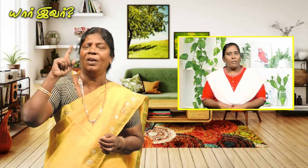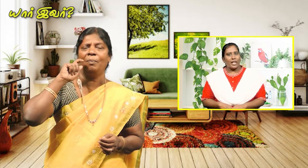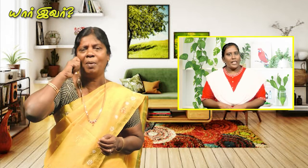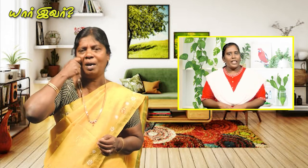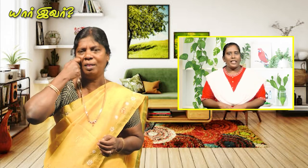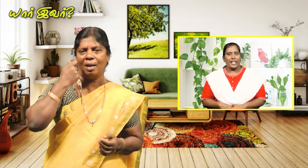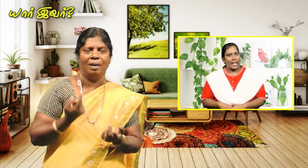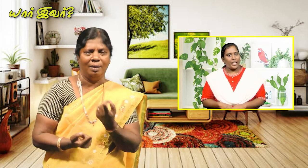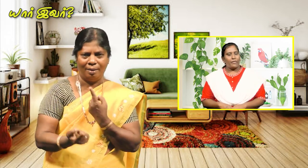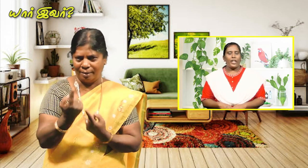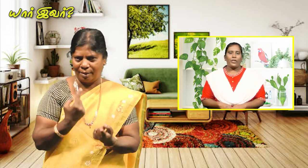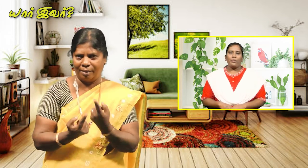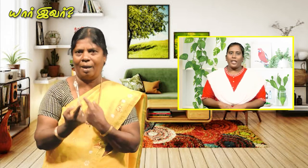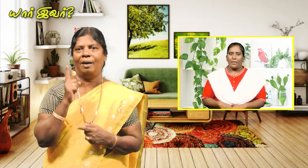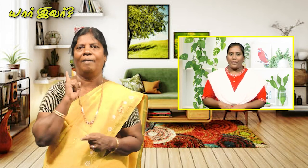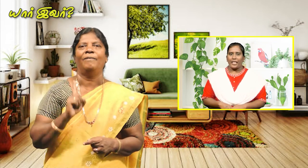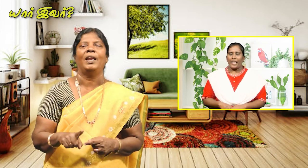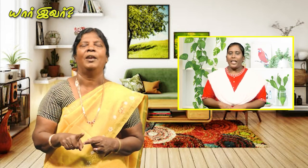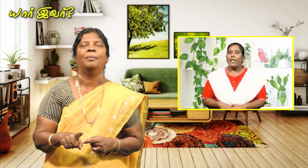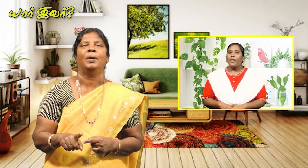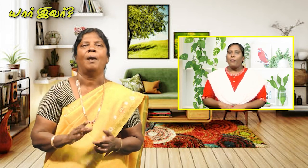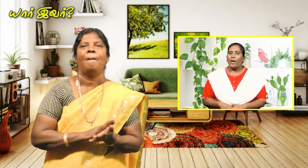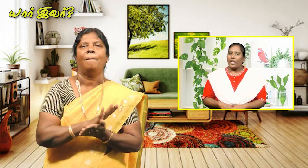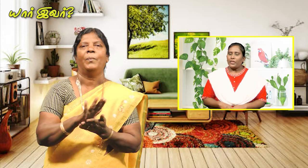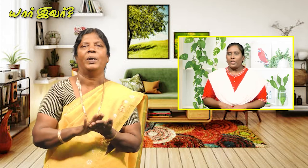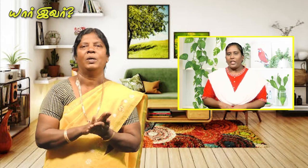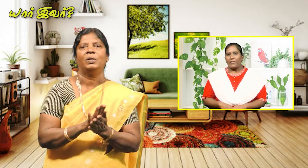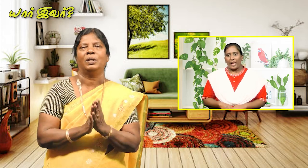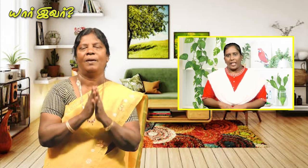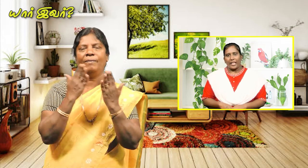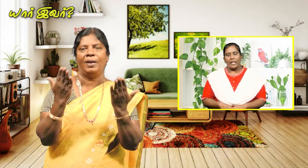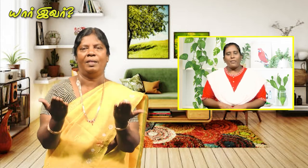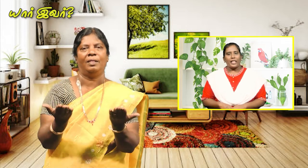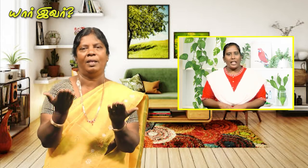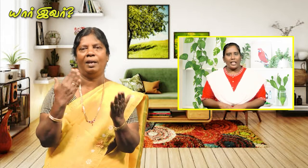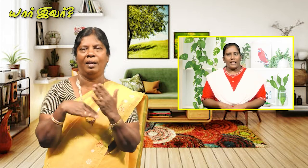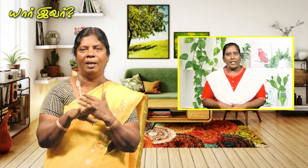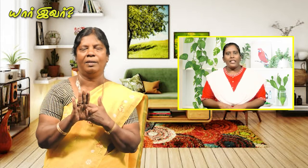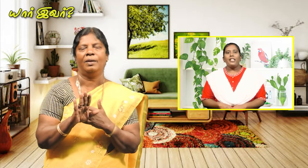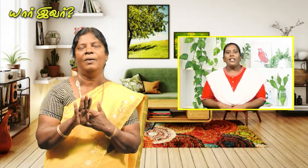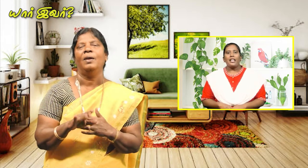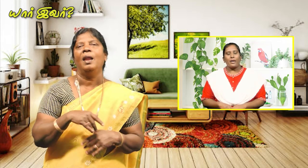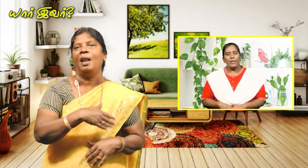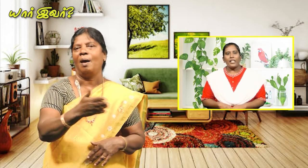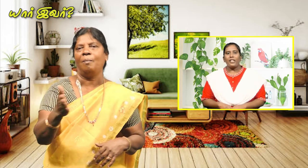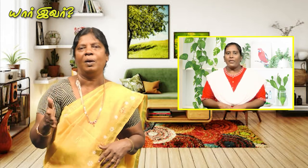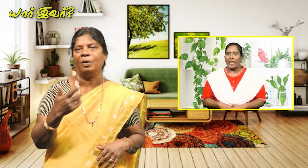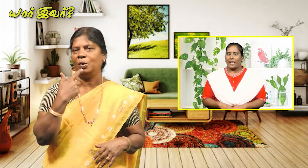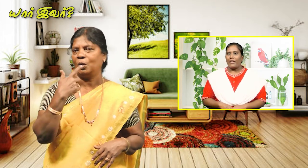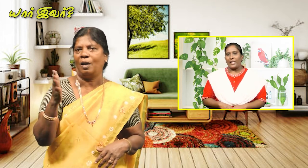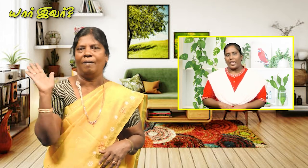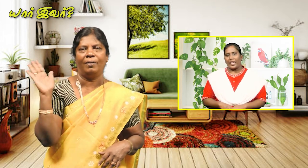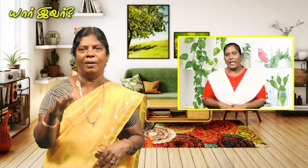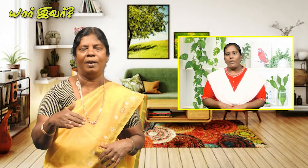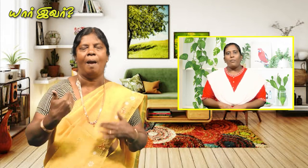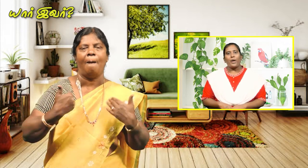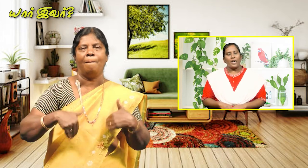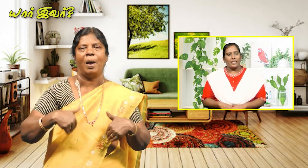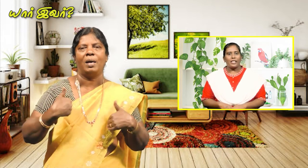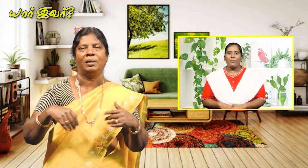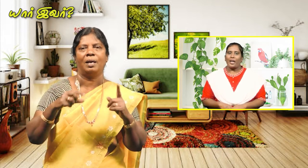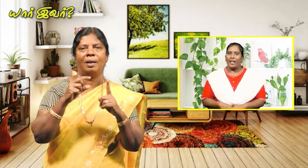தெய்வத்தை மனிதன் தேட வேண்டும் என்பதை பரிசுத்த வேதாகமத்திலிருந்து நமக்கு விளக்க